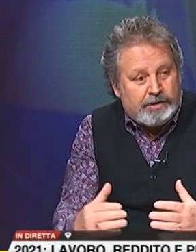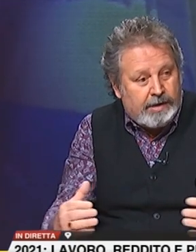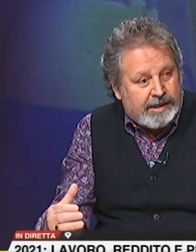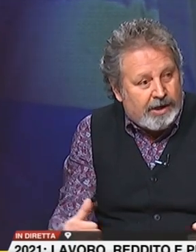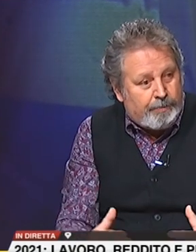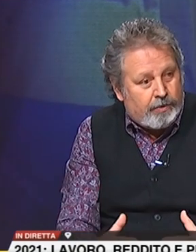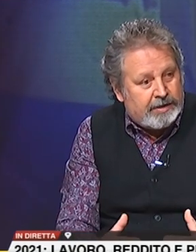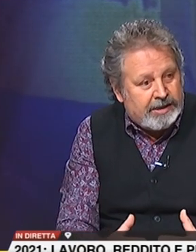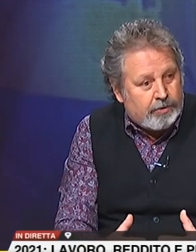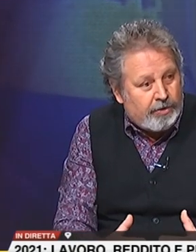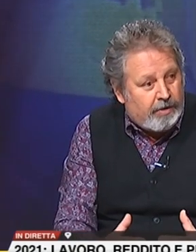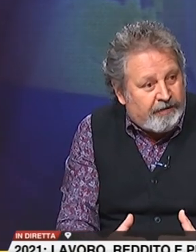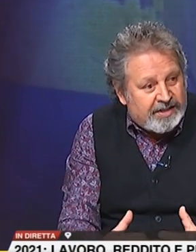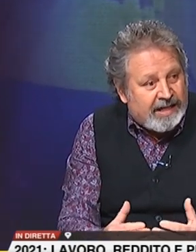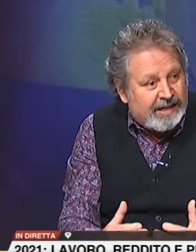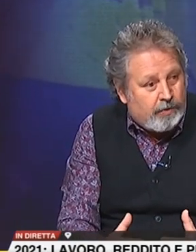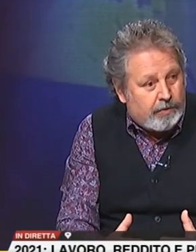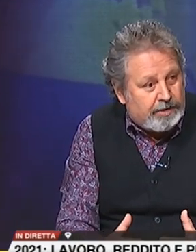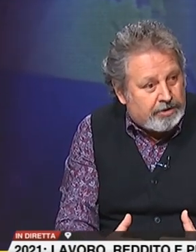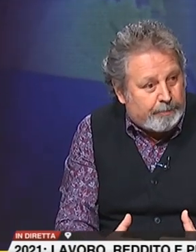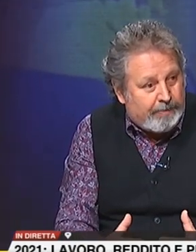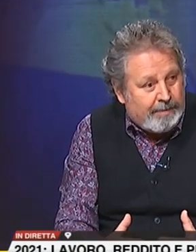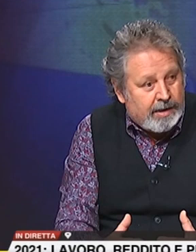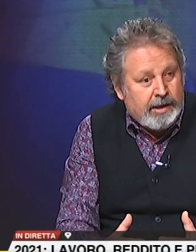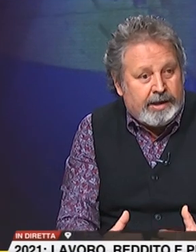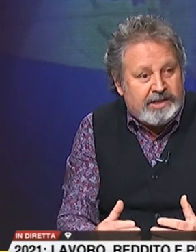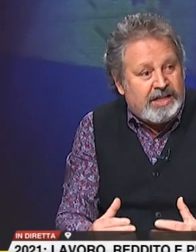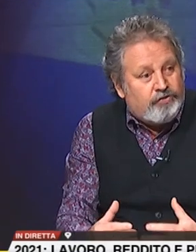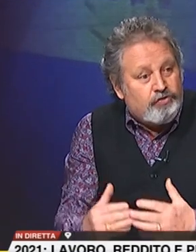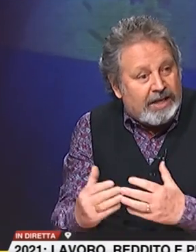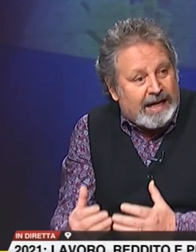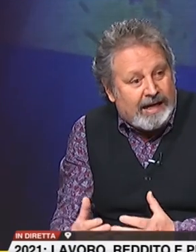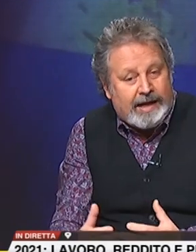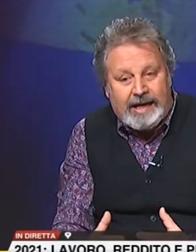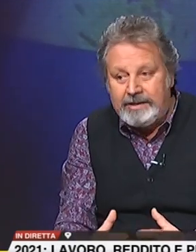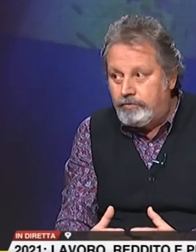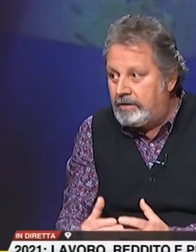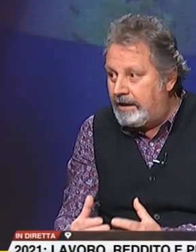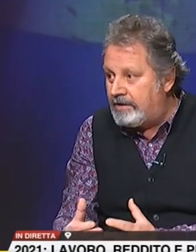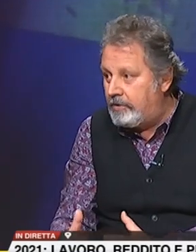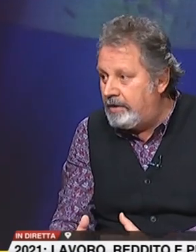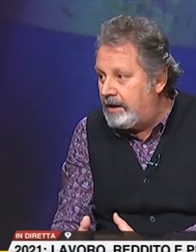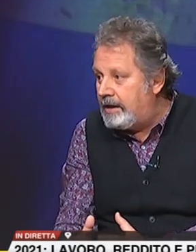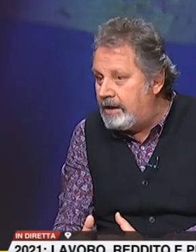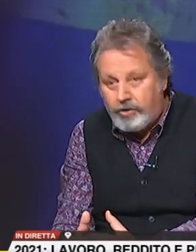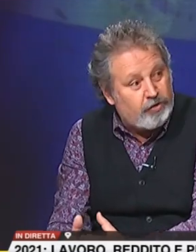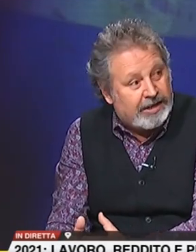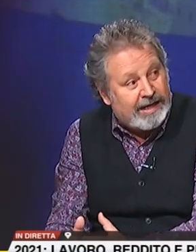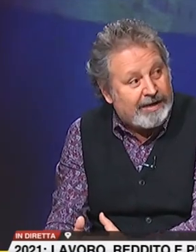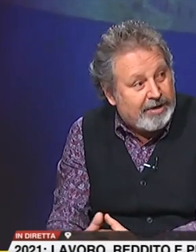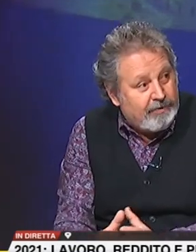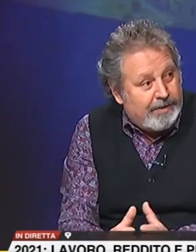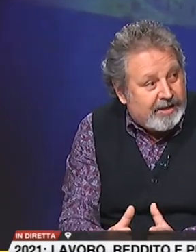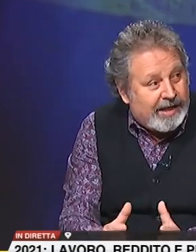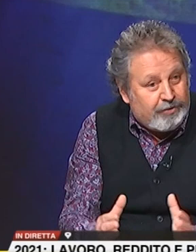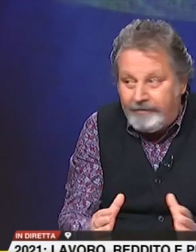e tutti quelli che operano nel territorio, a farsi carico di questo problema, che si aggiungerà a tutte le questioni